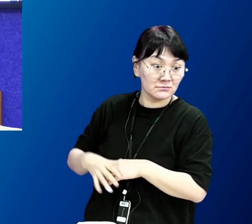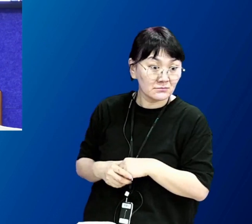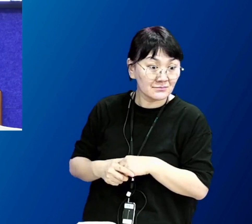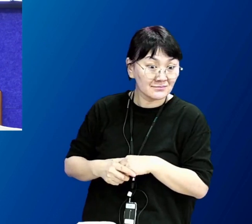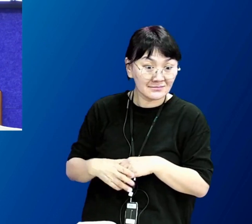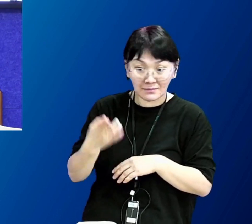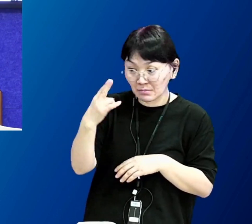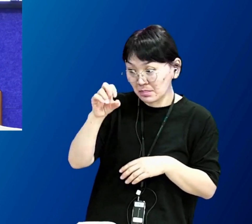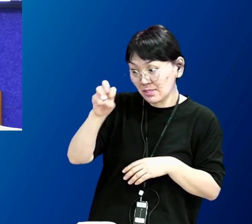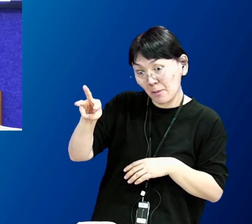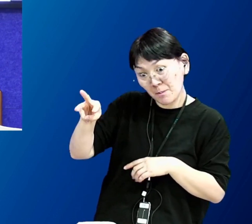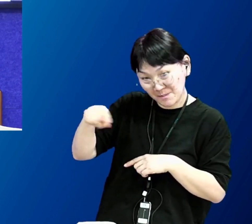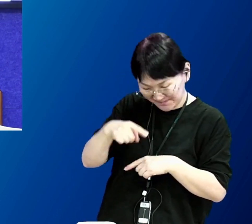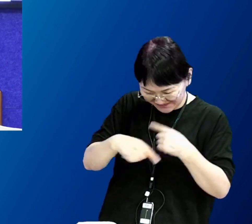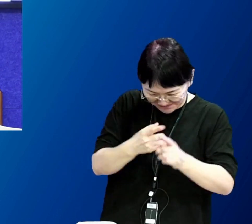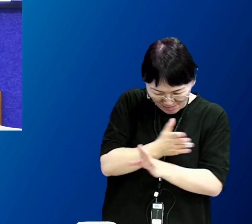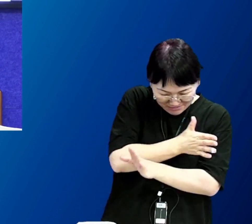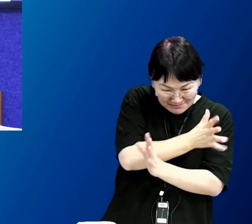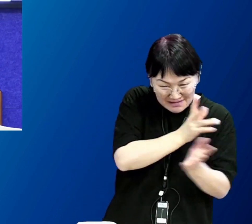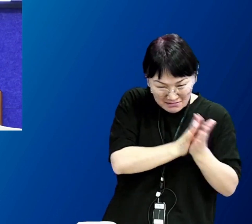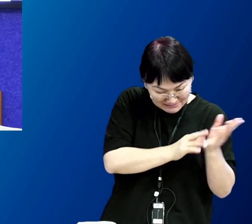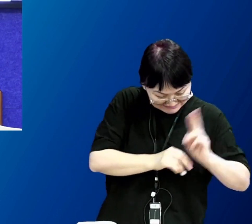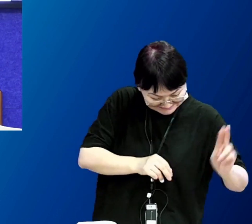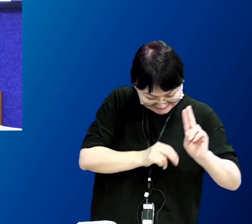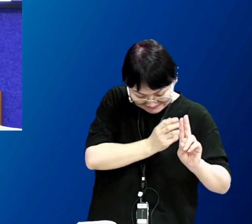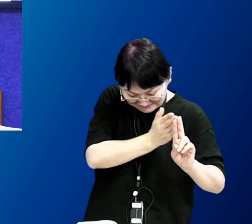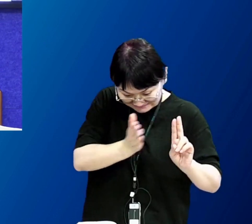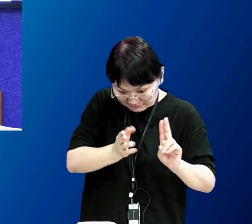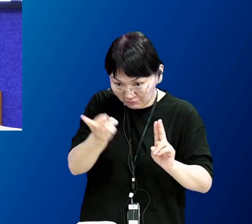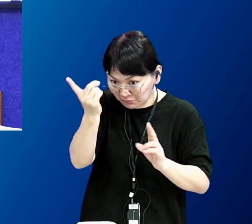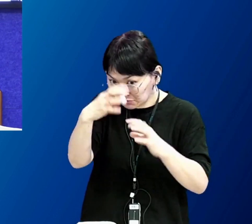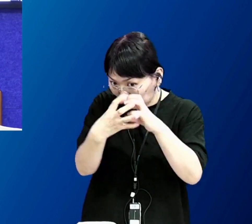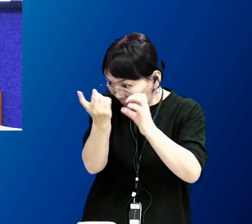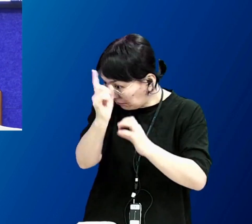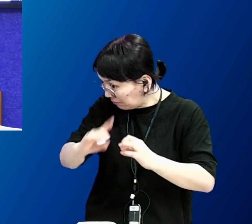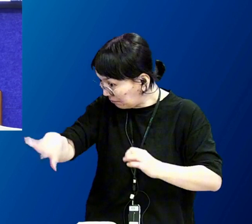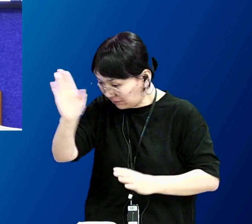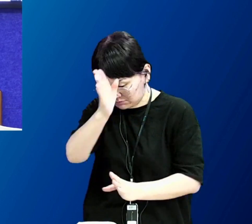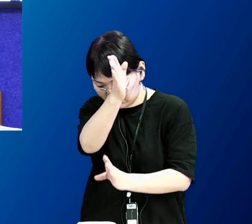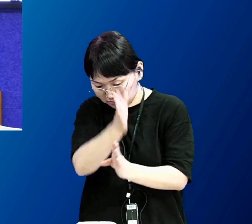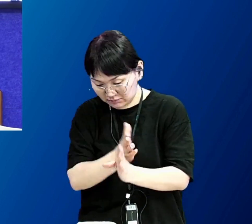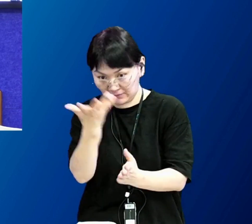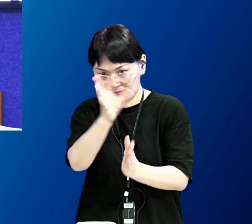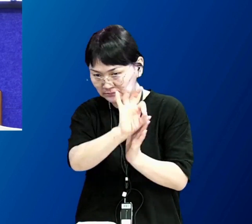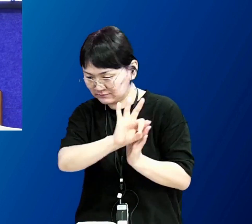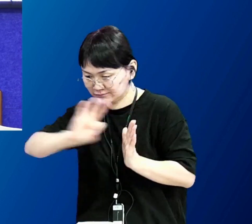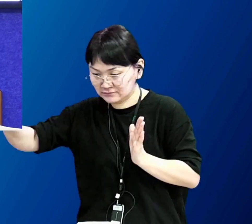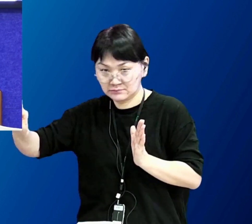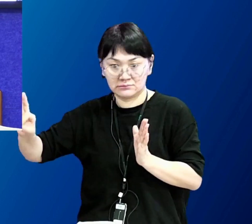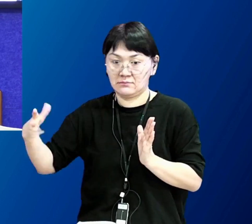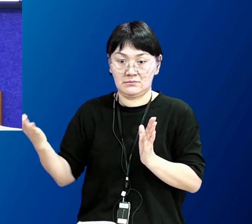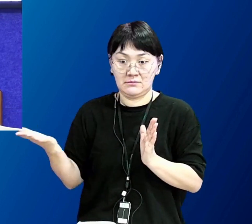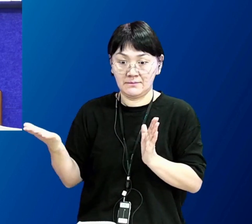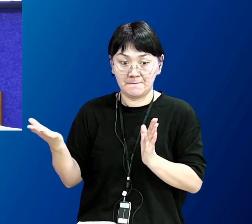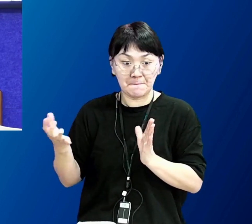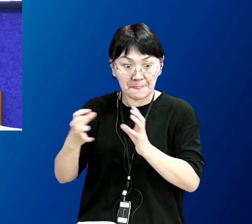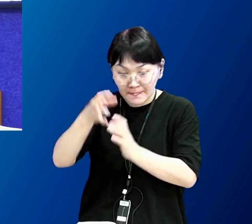хойш Дэмийн талаар Библиэлд бичиж үлдээгээгүй. Түүний төгсгөл нь яаж дууссан бэл?